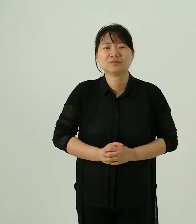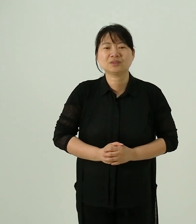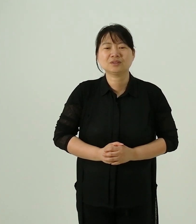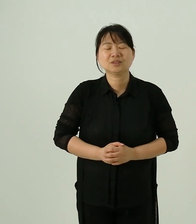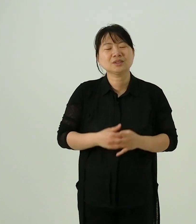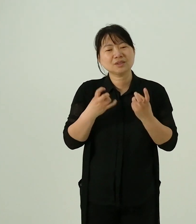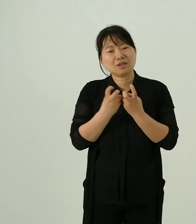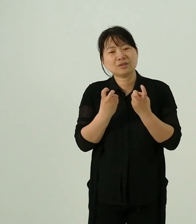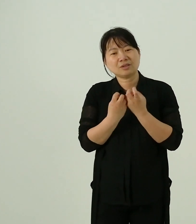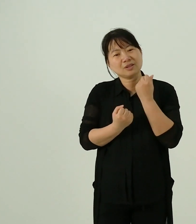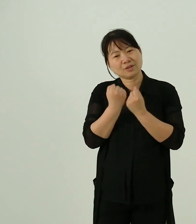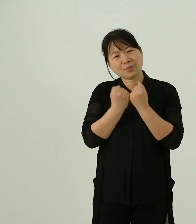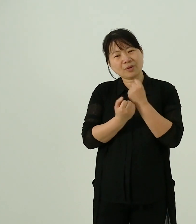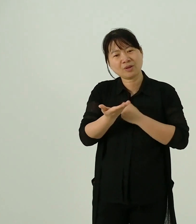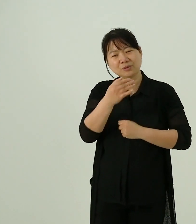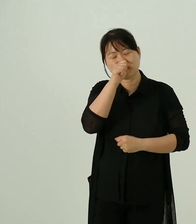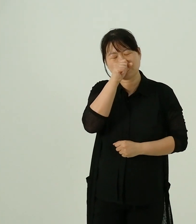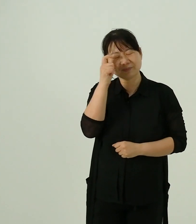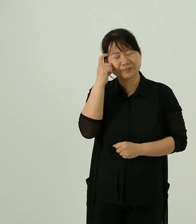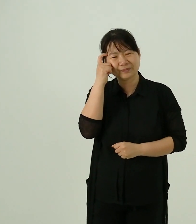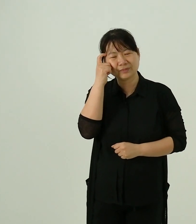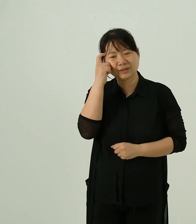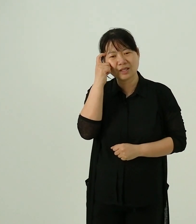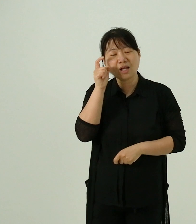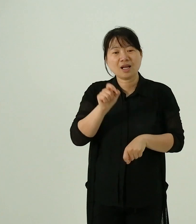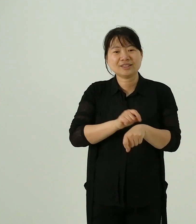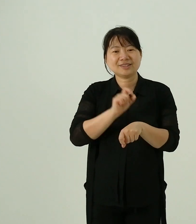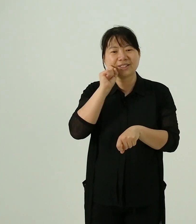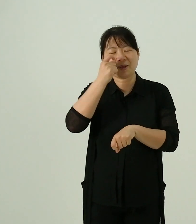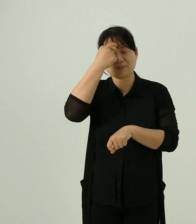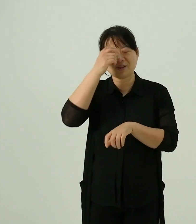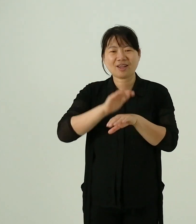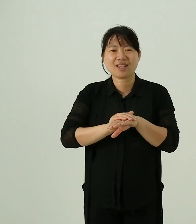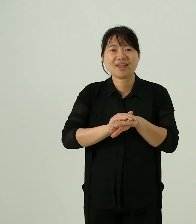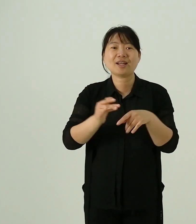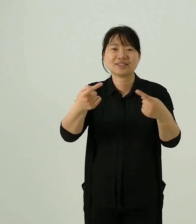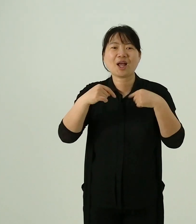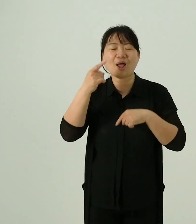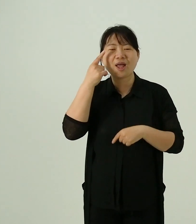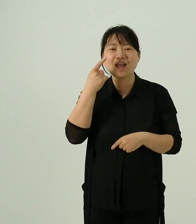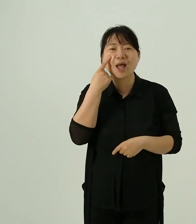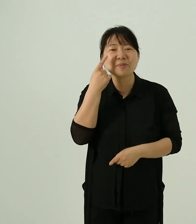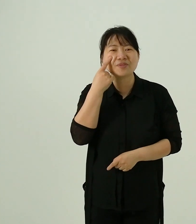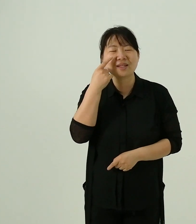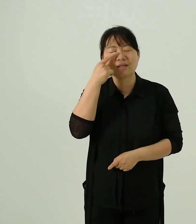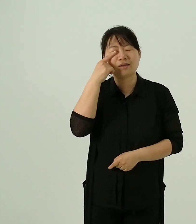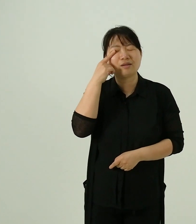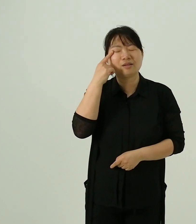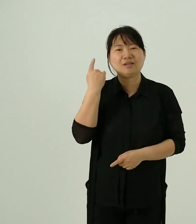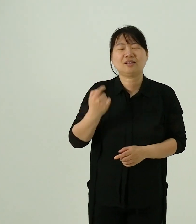이거를 어떻게 설명을 해야 될까? 약간 특세를 나오세요. 특세를 나오면